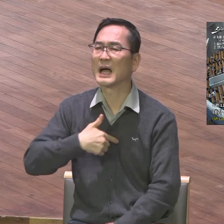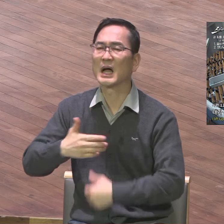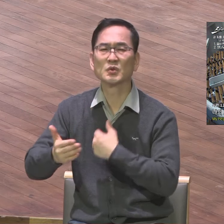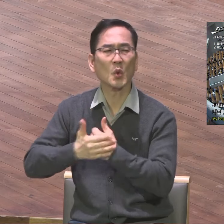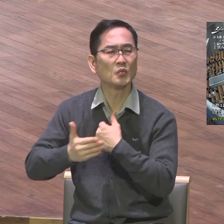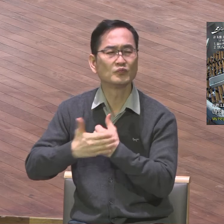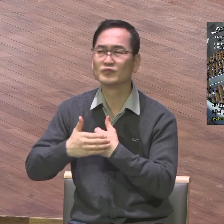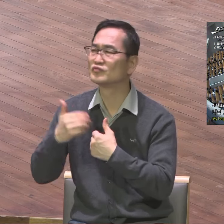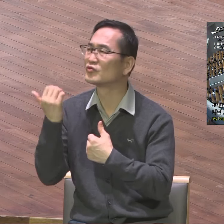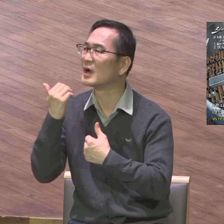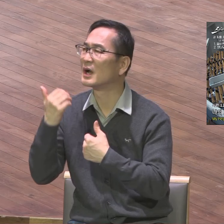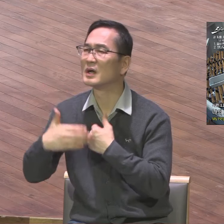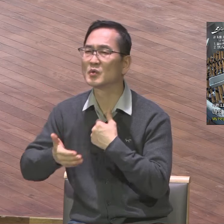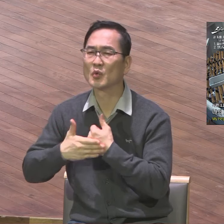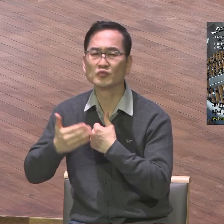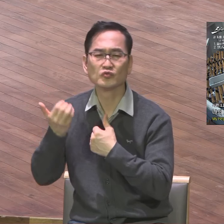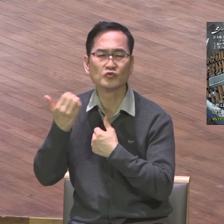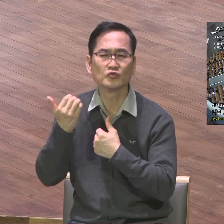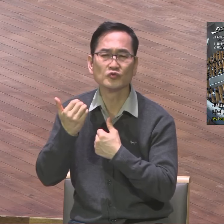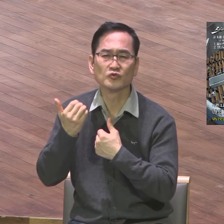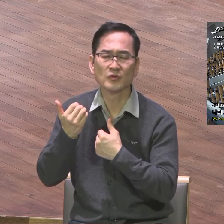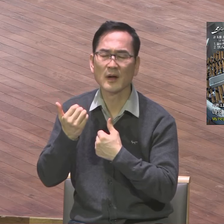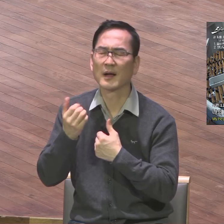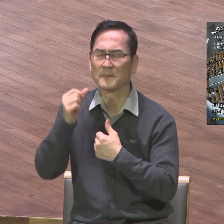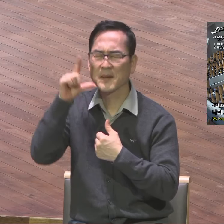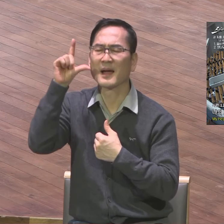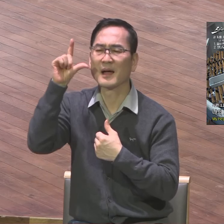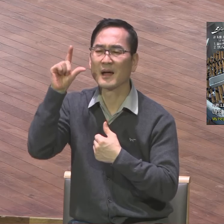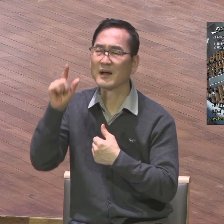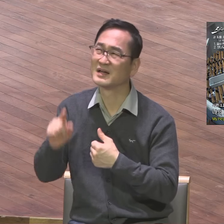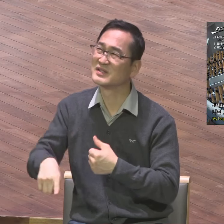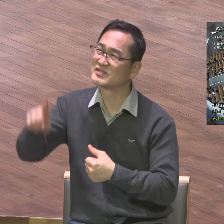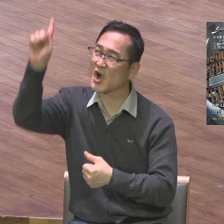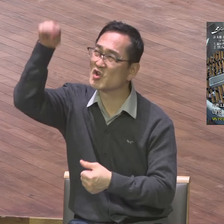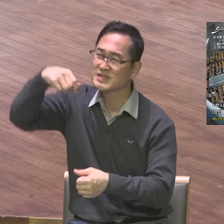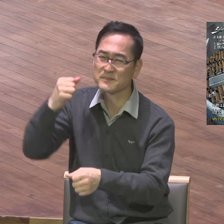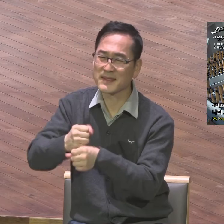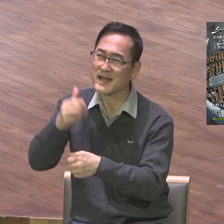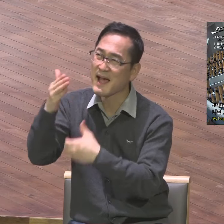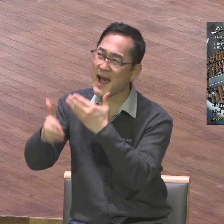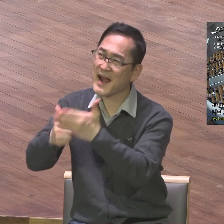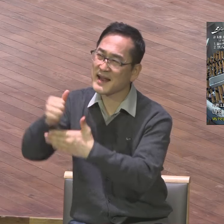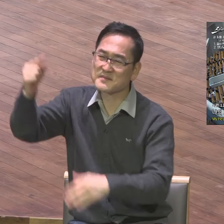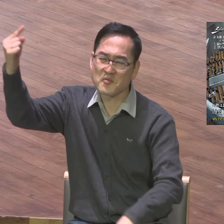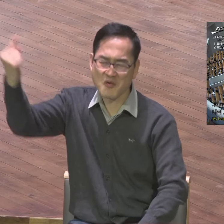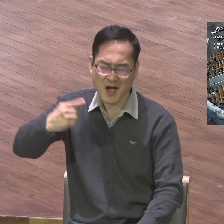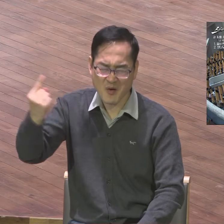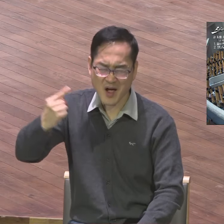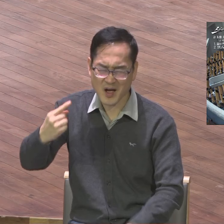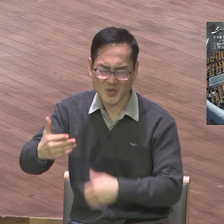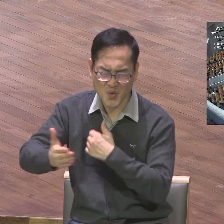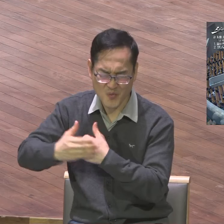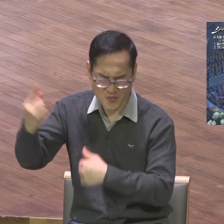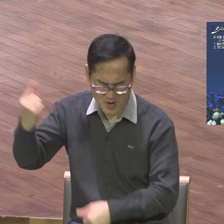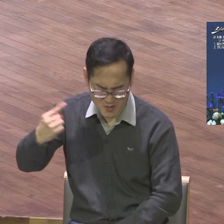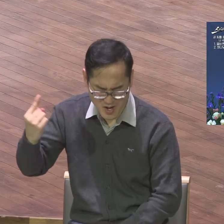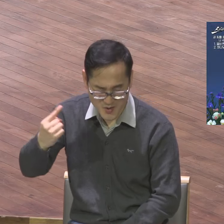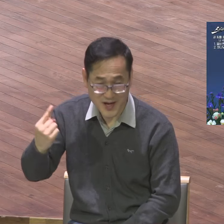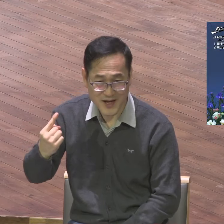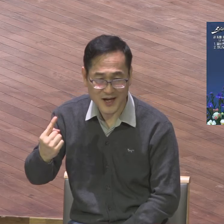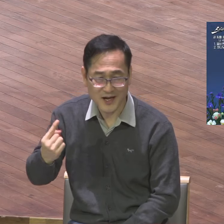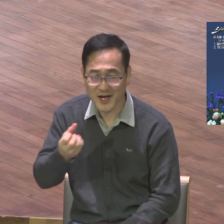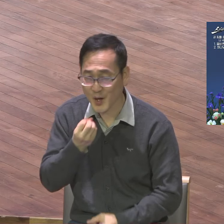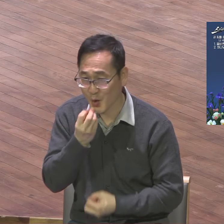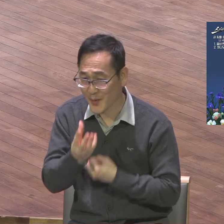도움이 어디서 올꼬? 나의 도움이 천지를 지으신 여호와께서로다. 나의 도움이 어디서